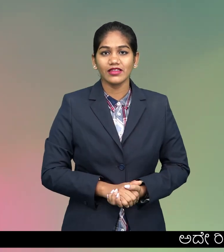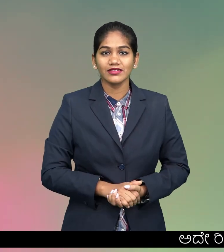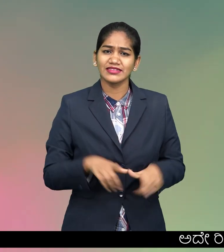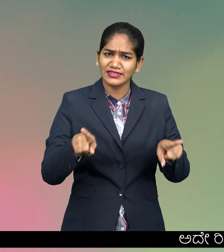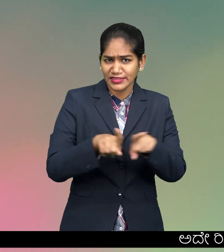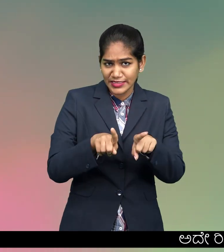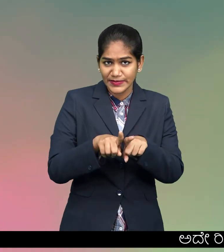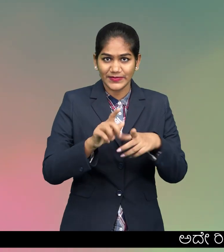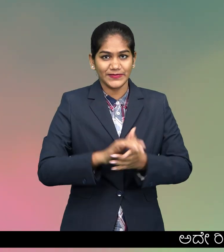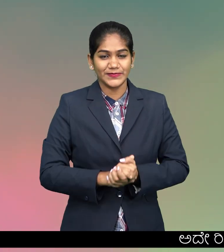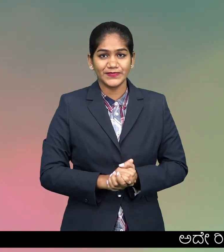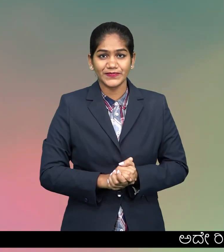ಅದೇ ರೀತಿ ಕೊಡೈಕೆನಾಲ್